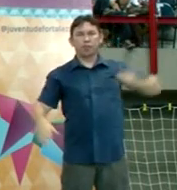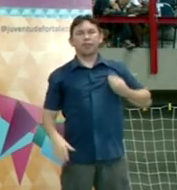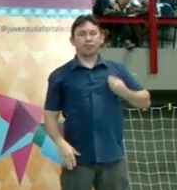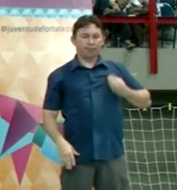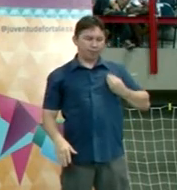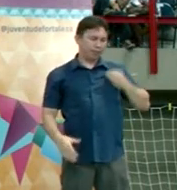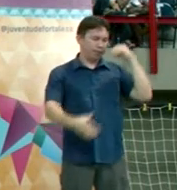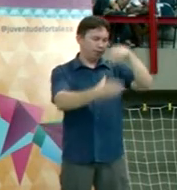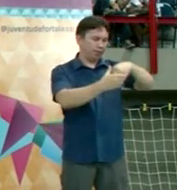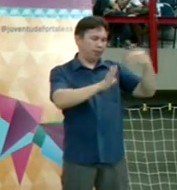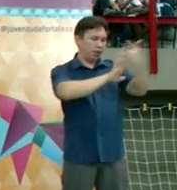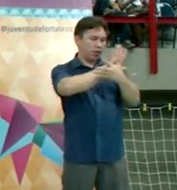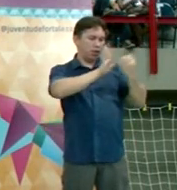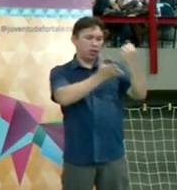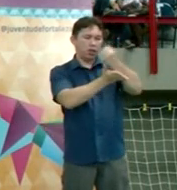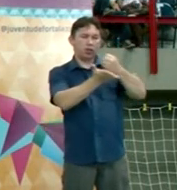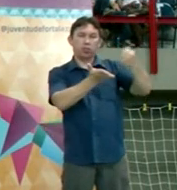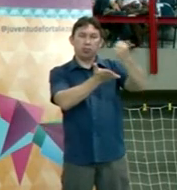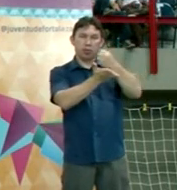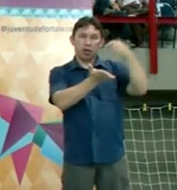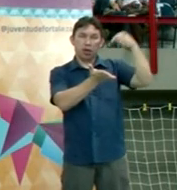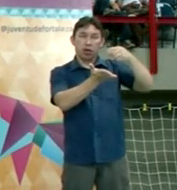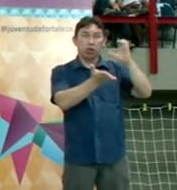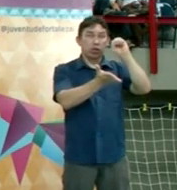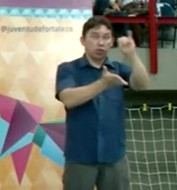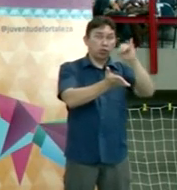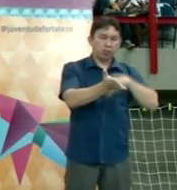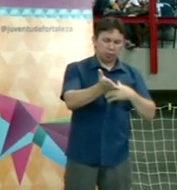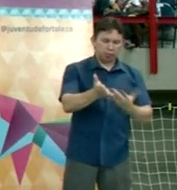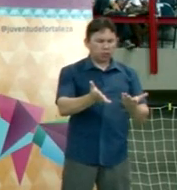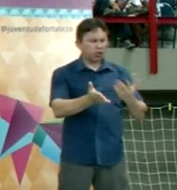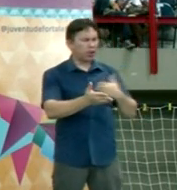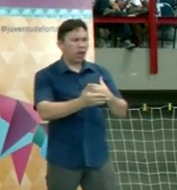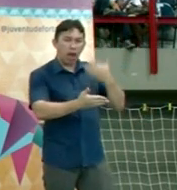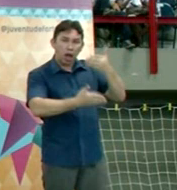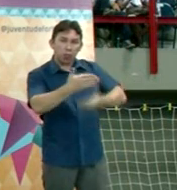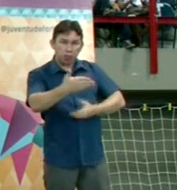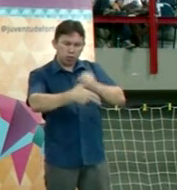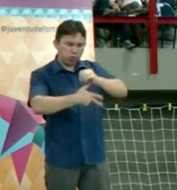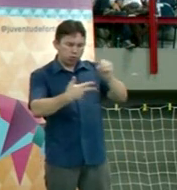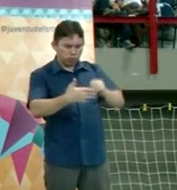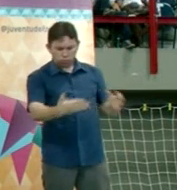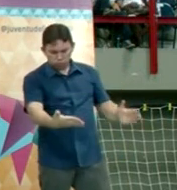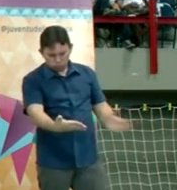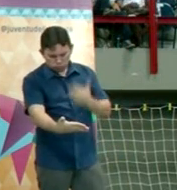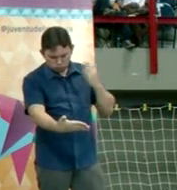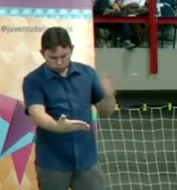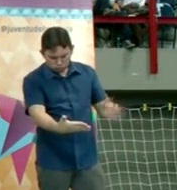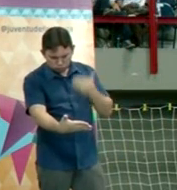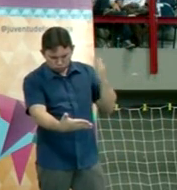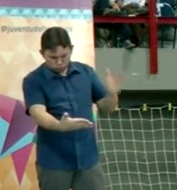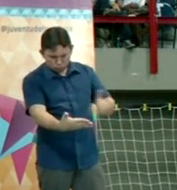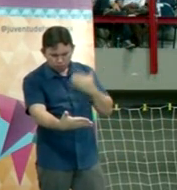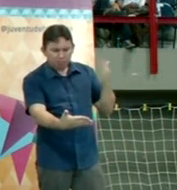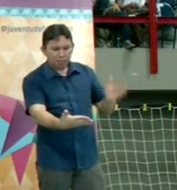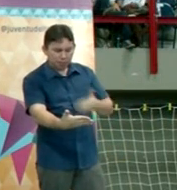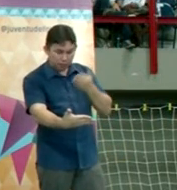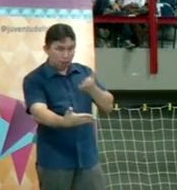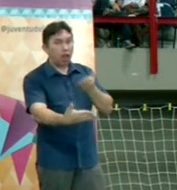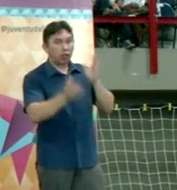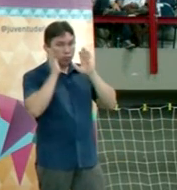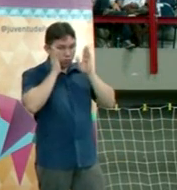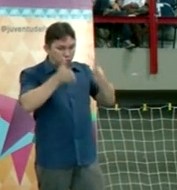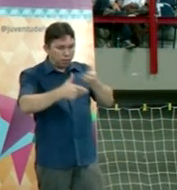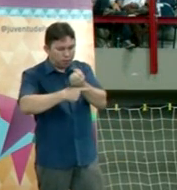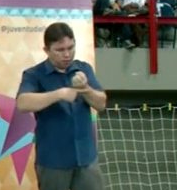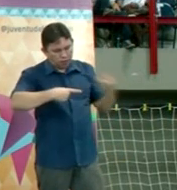e esses fatos vêm de textos base. Então, se você pegar as provas do Enem e sair folheando as provas, notadamente na parte da